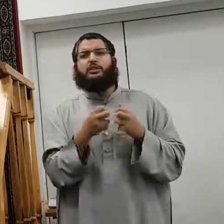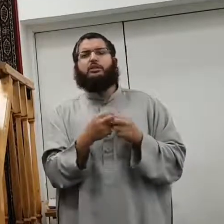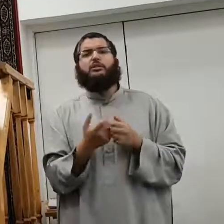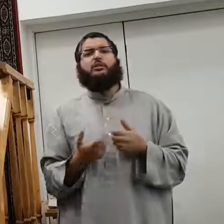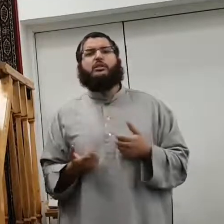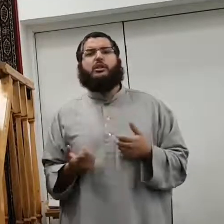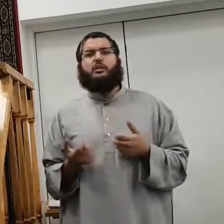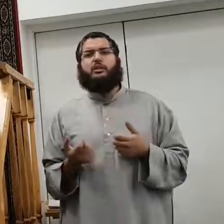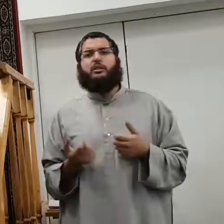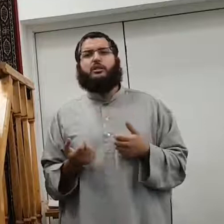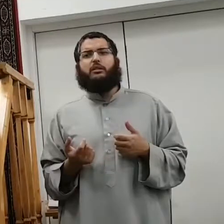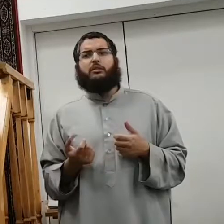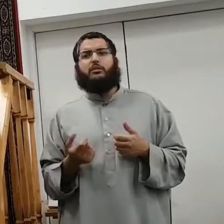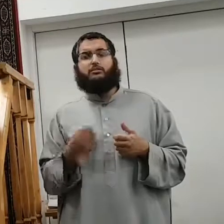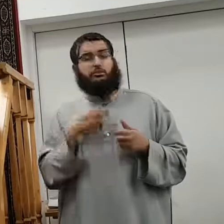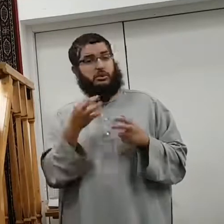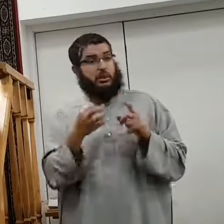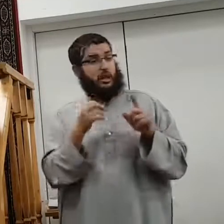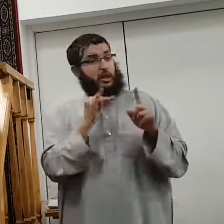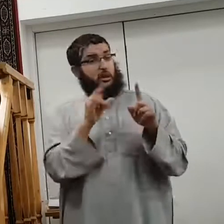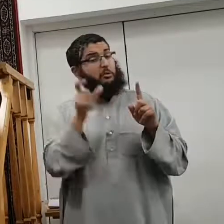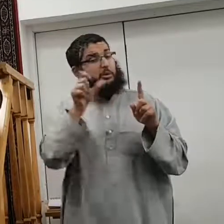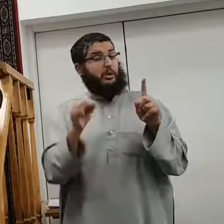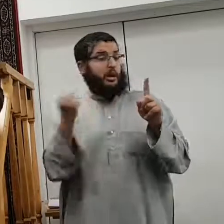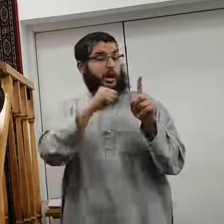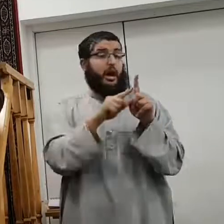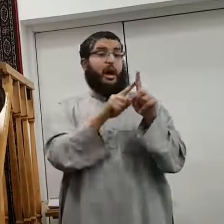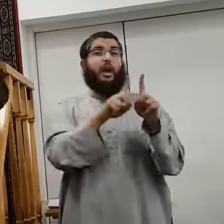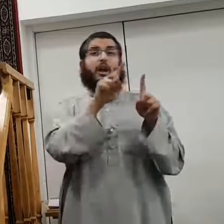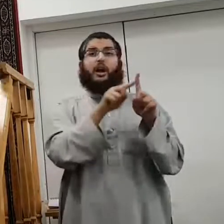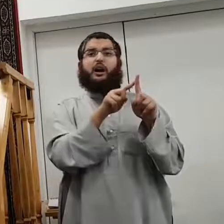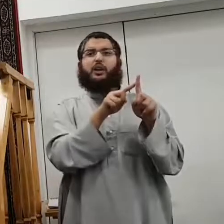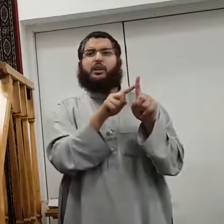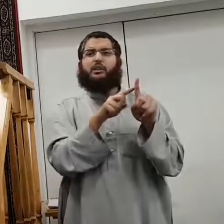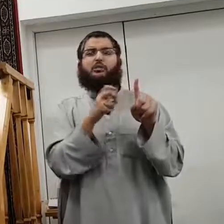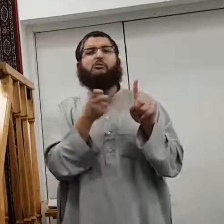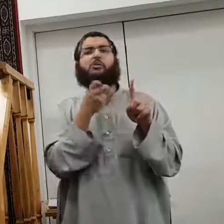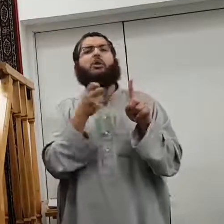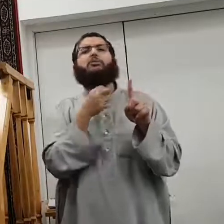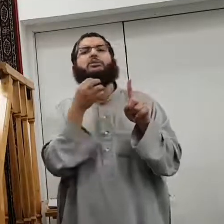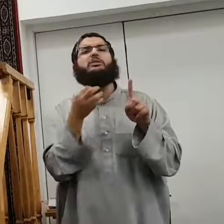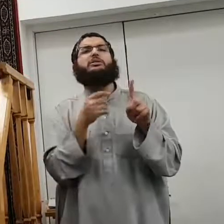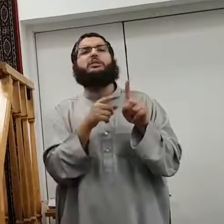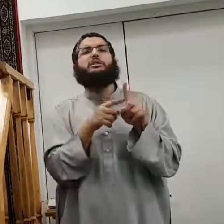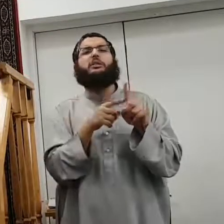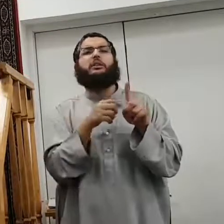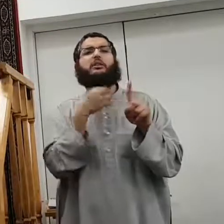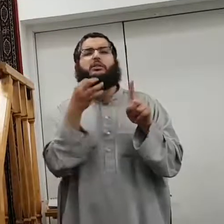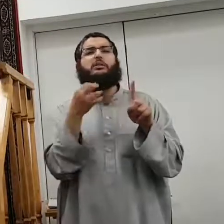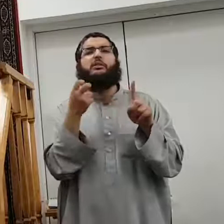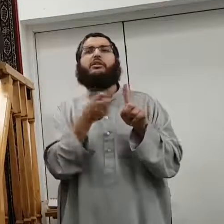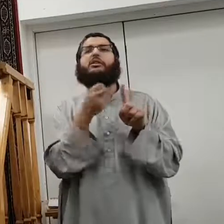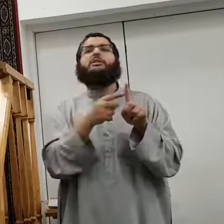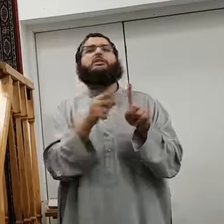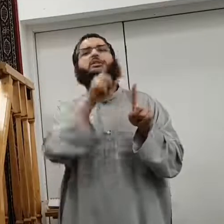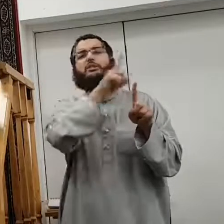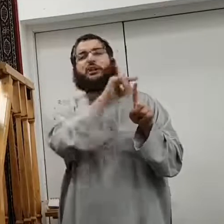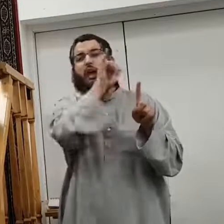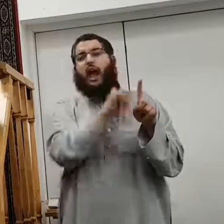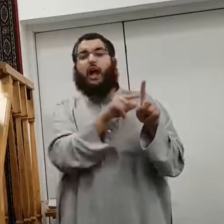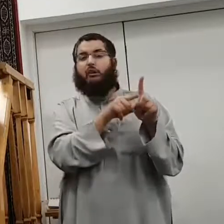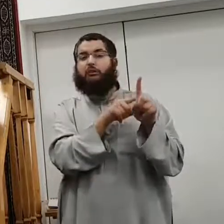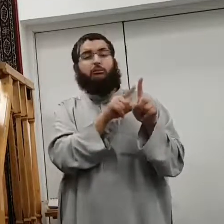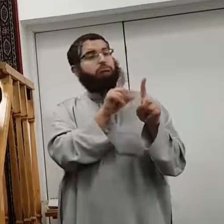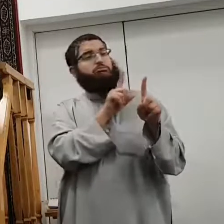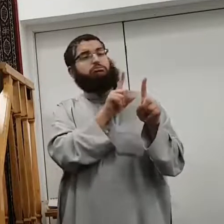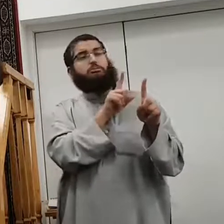quelqu'un qui répondrait, bah celui qui a créé Allah, bah c'est, il donne un nom. Il donne un nom, peu importe. Il va dire par exemple c'est Y.